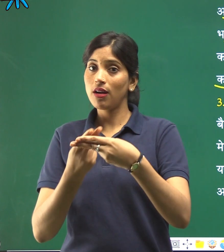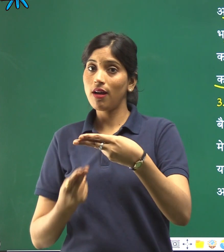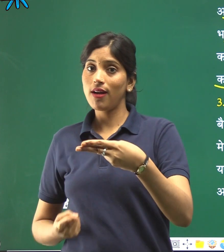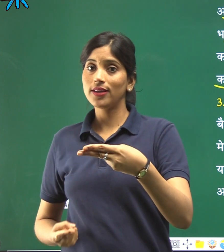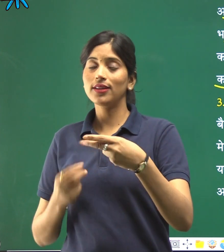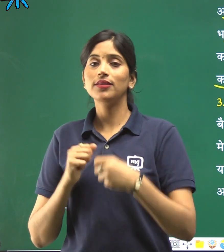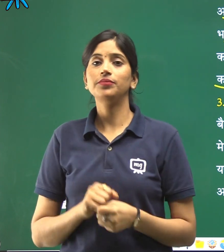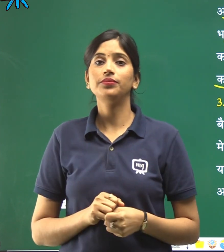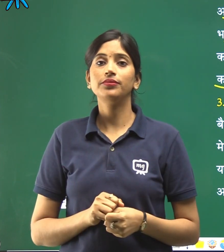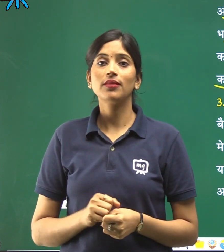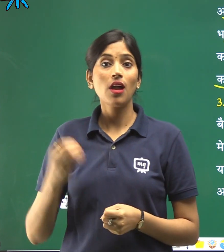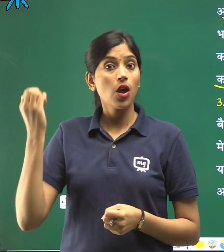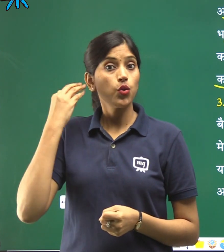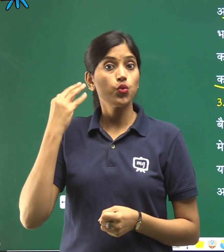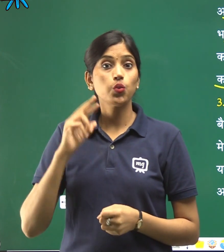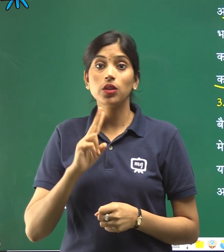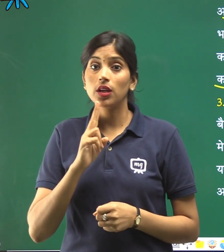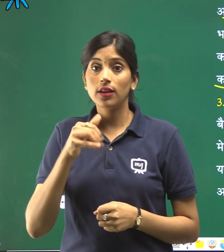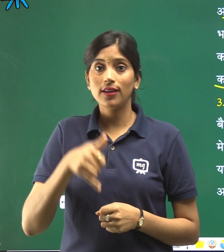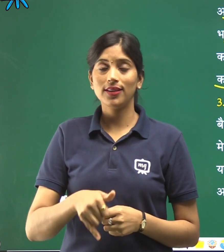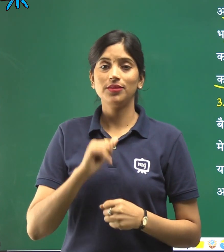कहानियाँ सुनते हैं।